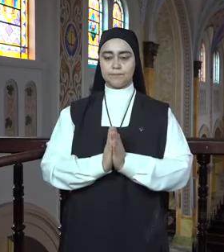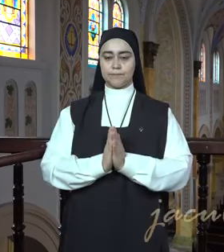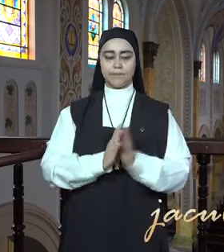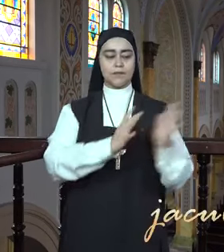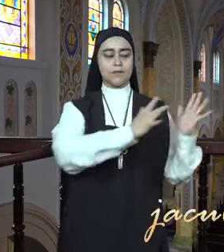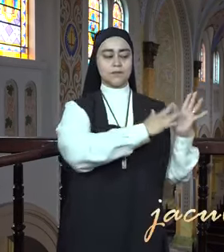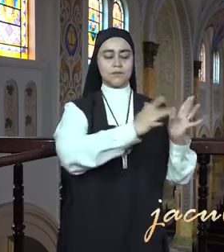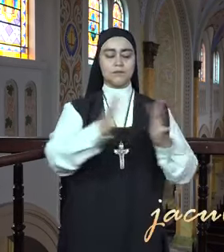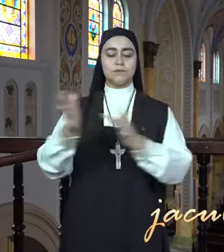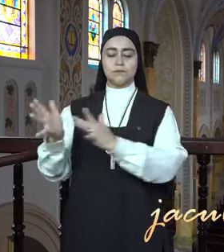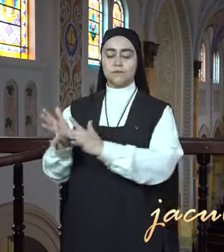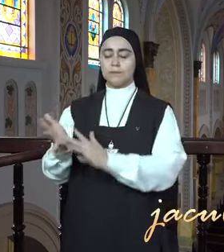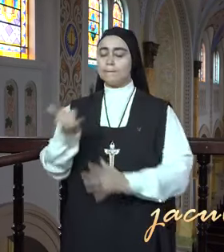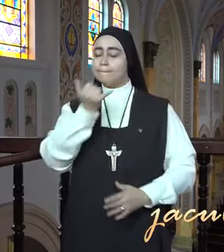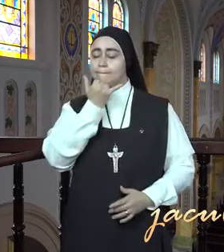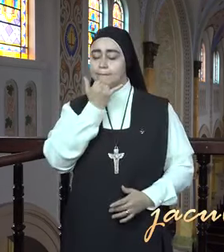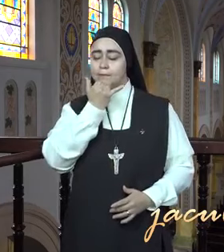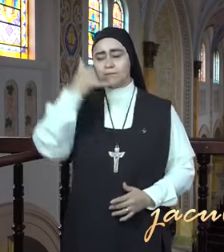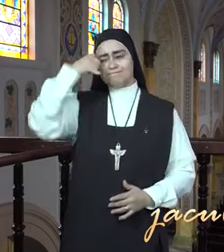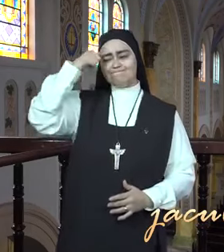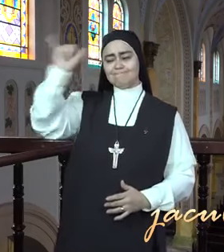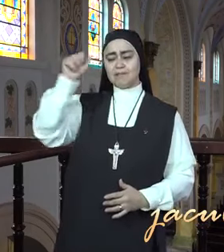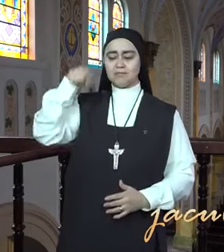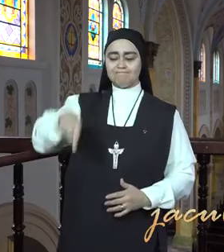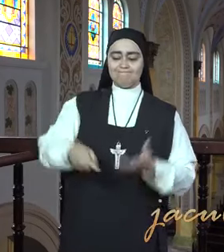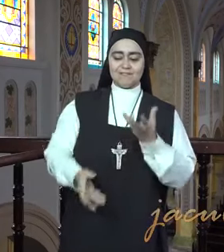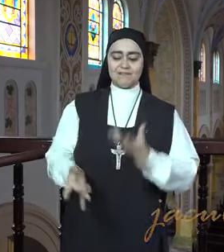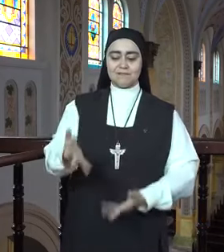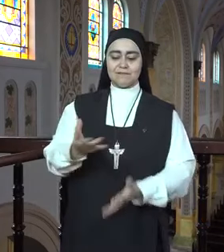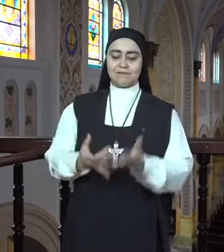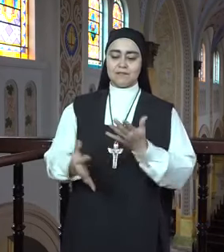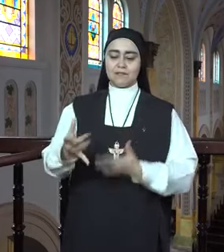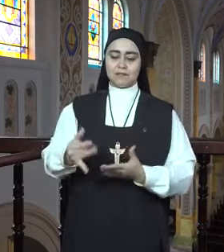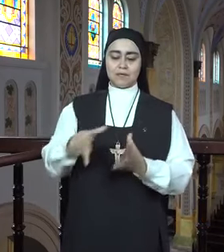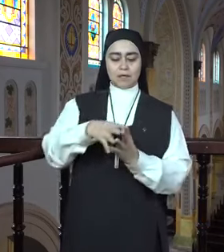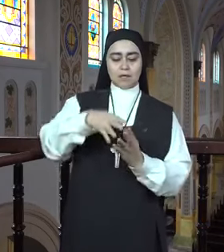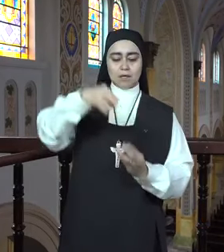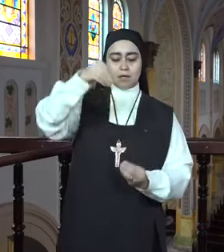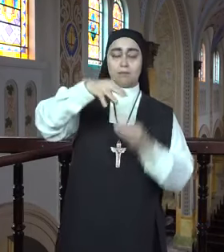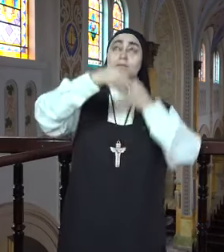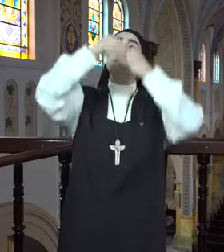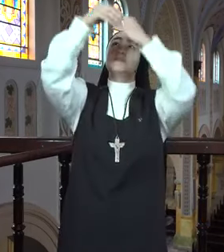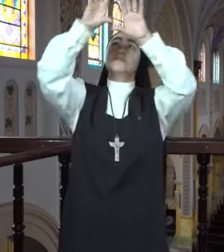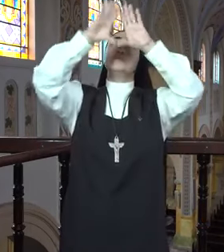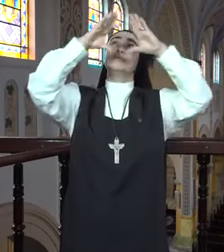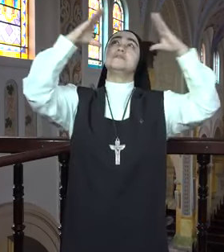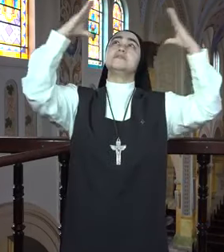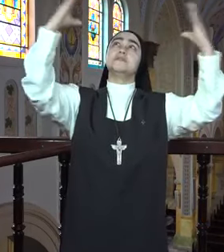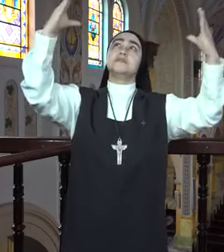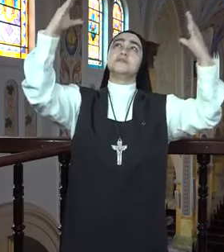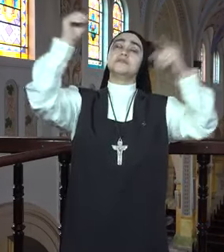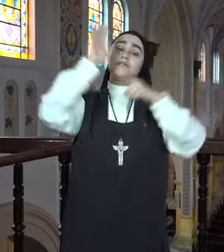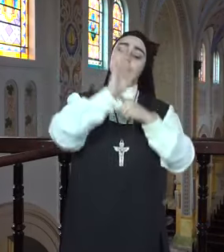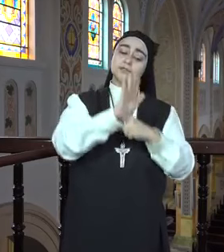Ó meu Jesus, perdoai-nos, livrai-nos do fogo do inferno, levai as almas todas para o céu